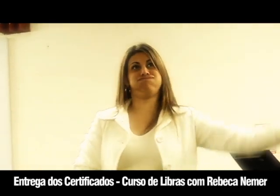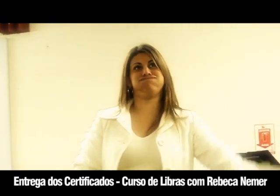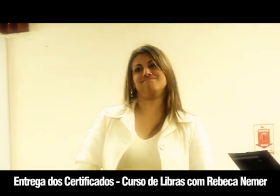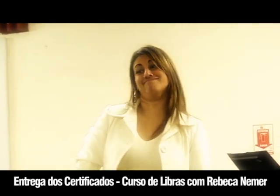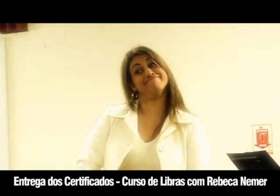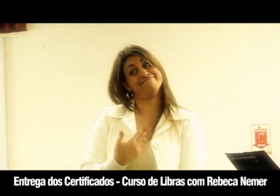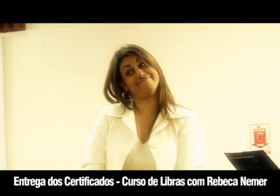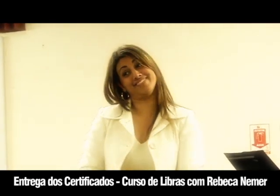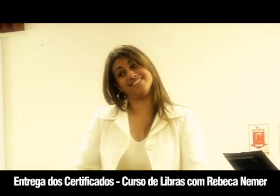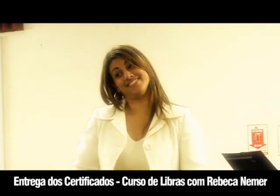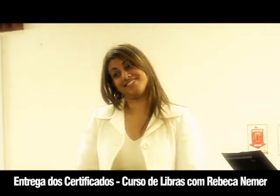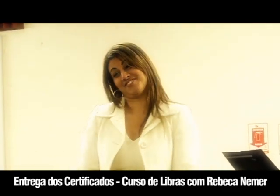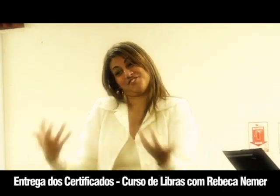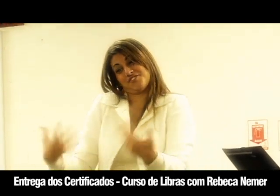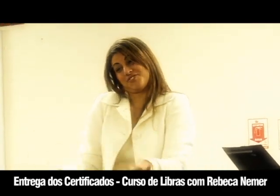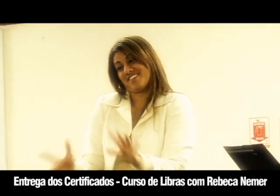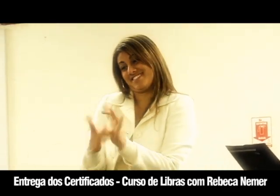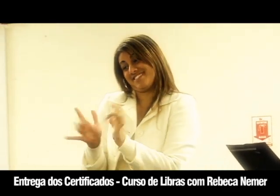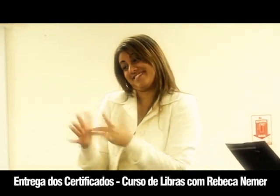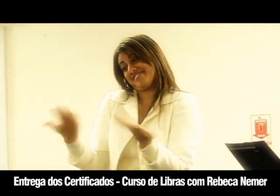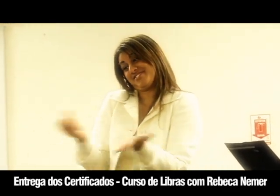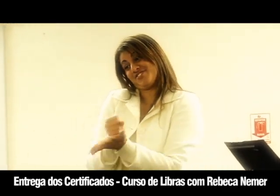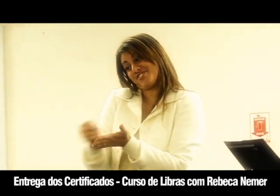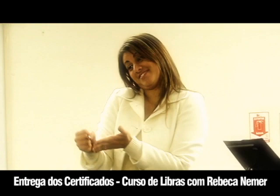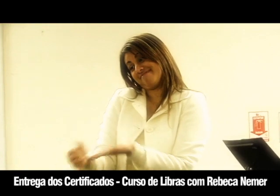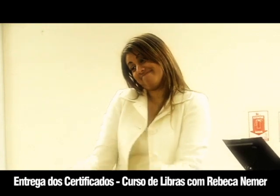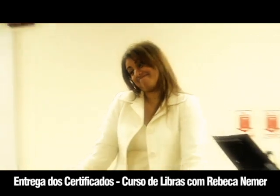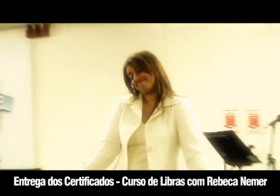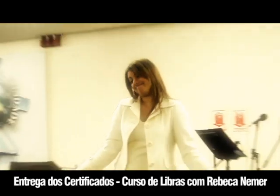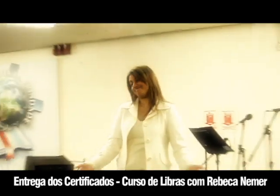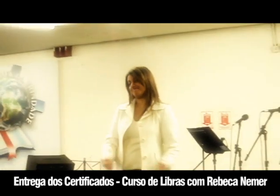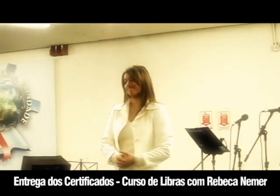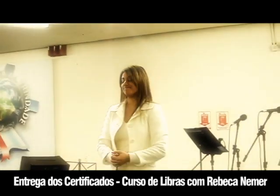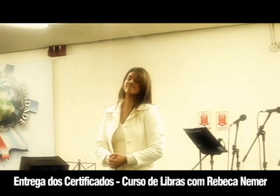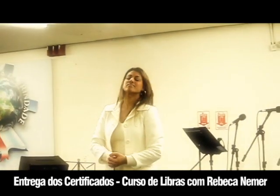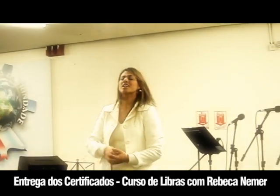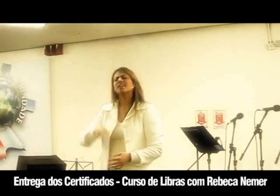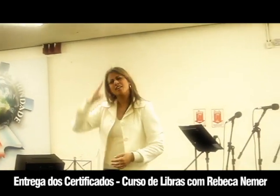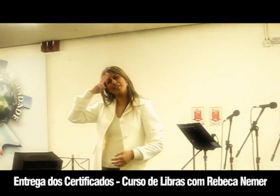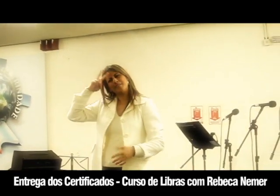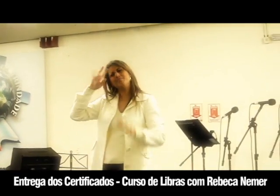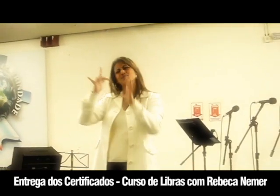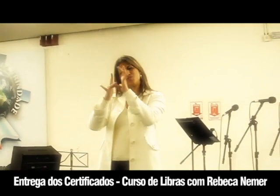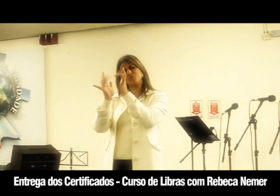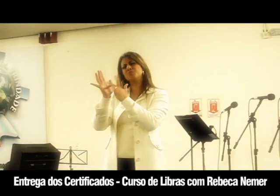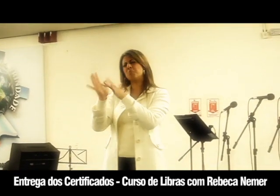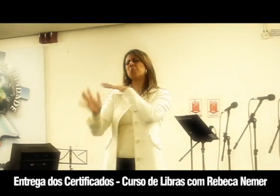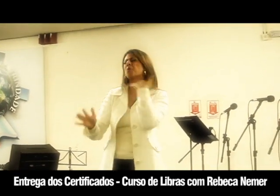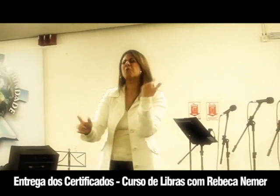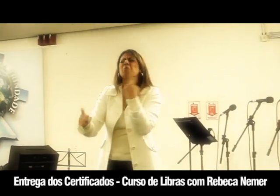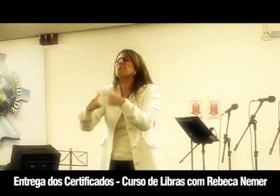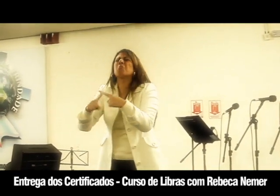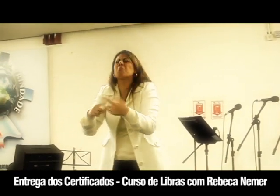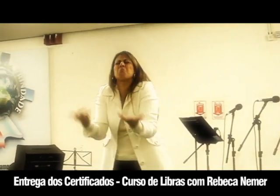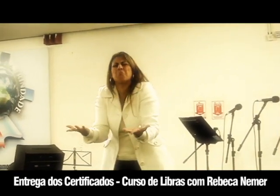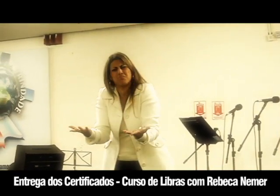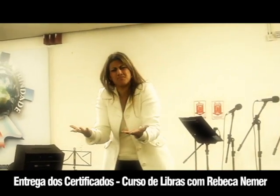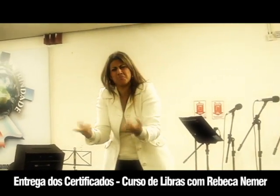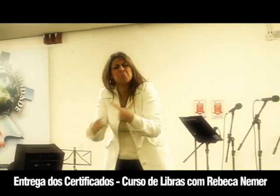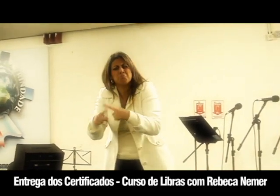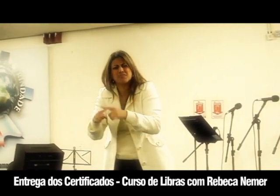estava, onde ele esteve, e Cristo morreu pelo pecado. Cristo morreu pelo